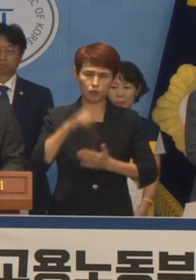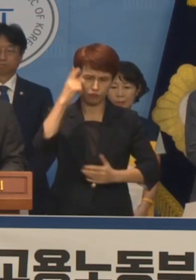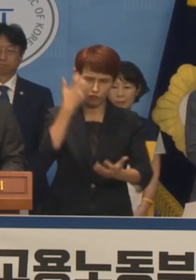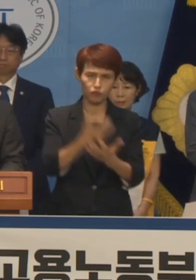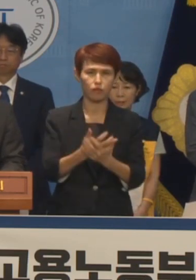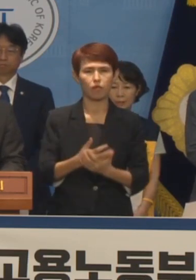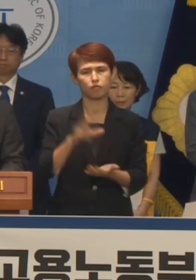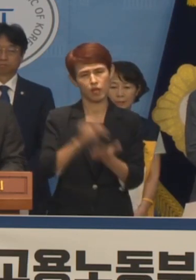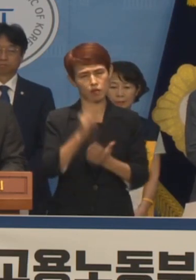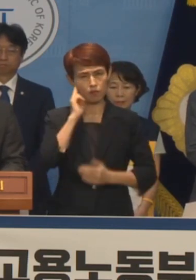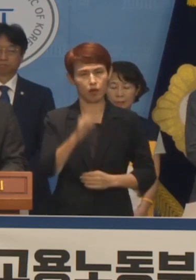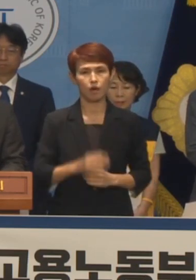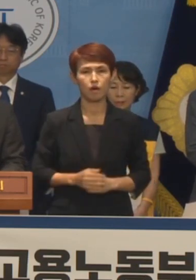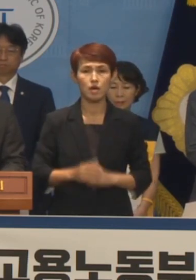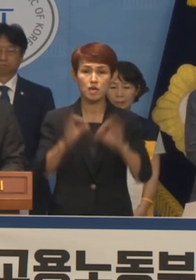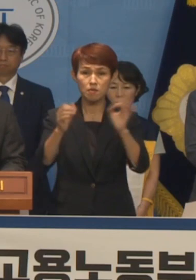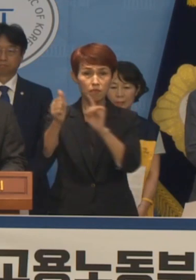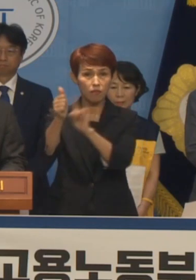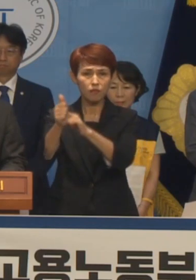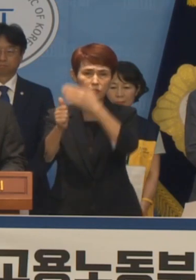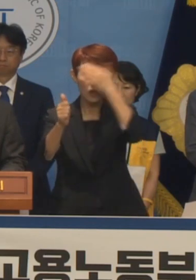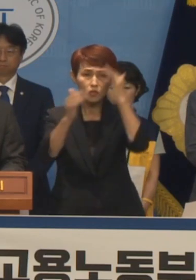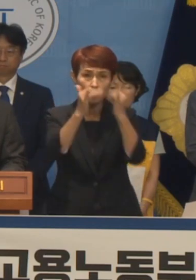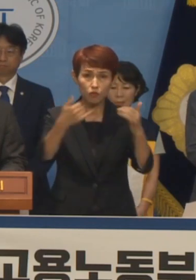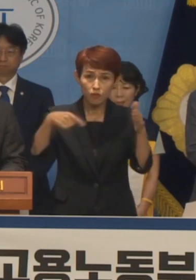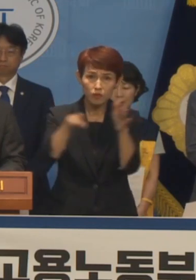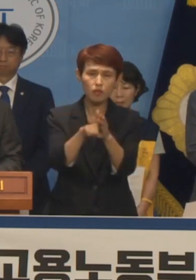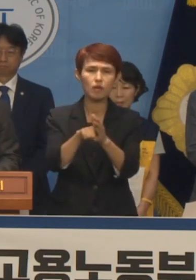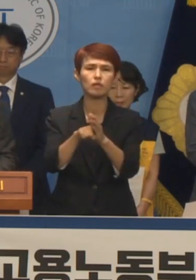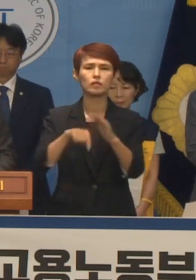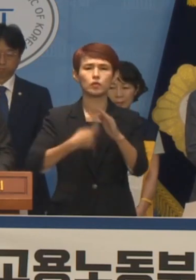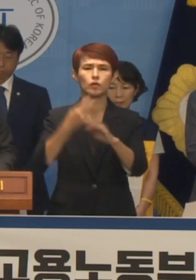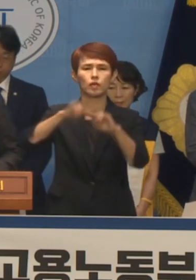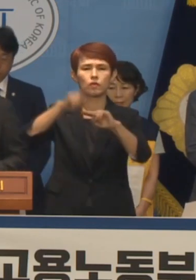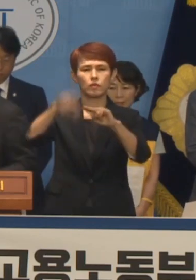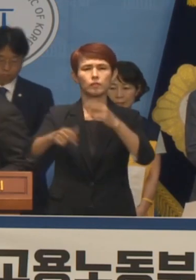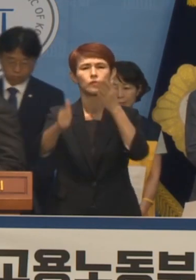후보는 청년 미래를 위해 스스로 사퇴하길 바랍니다.